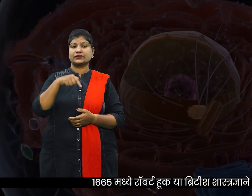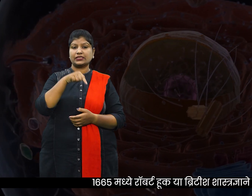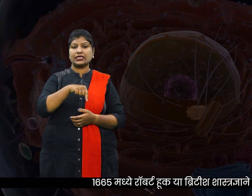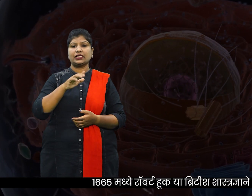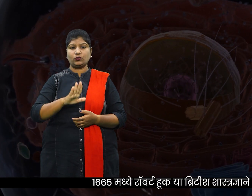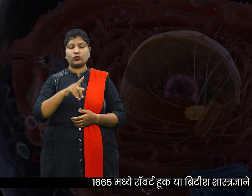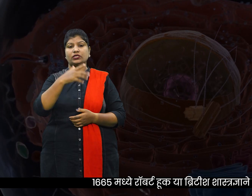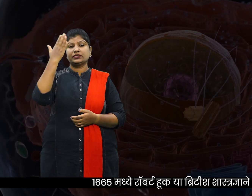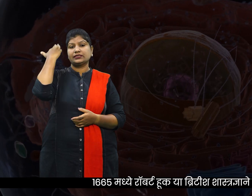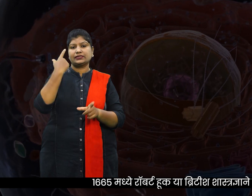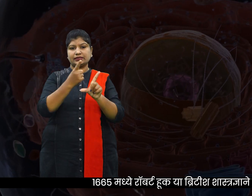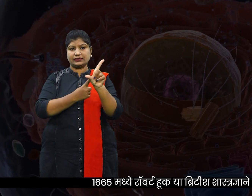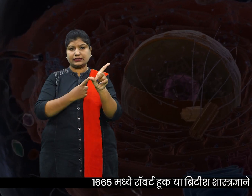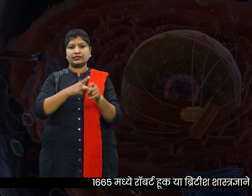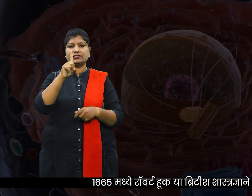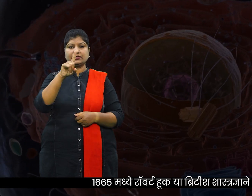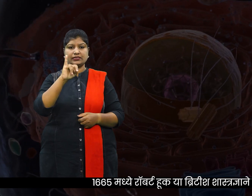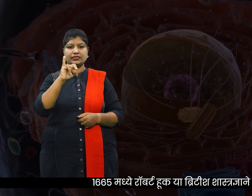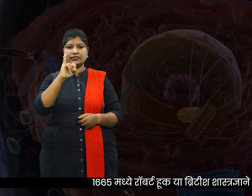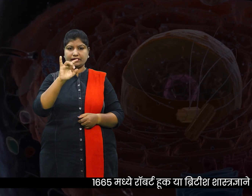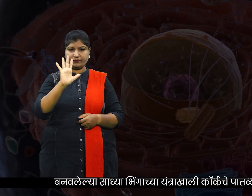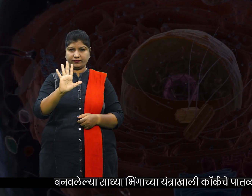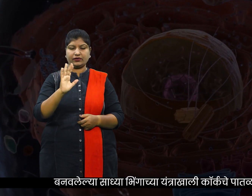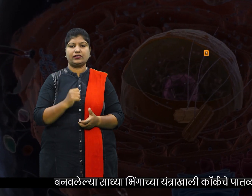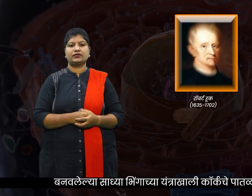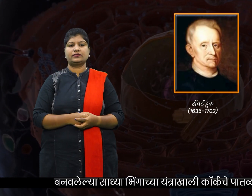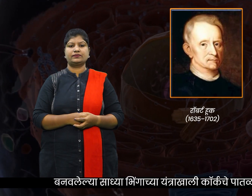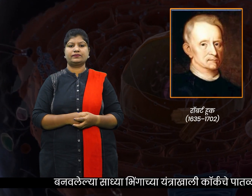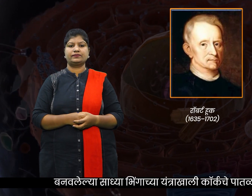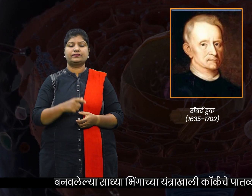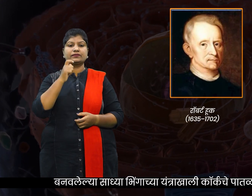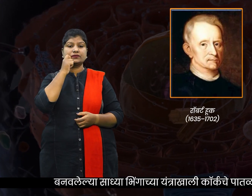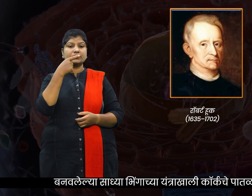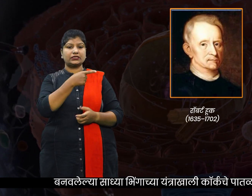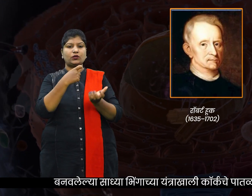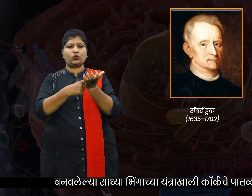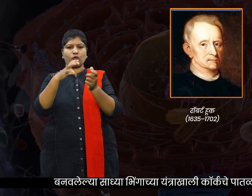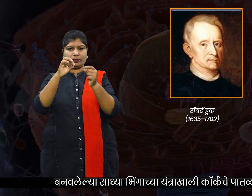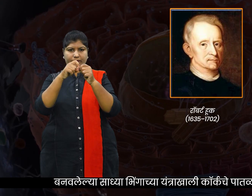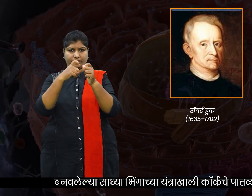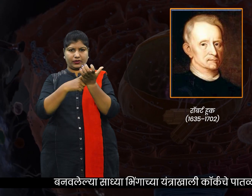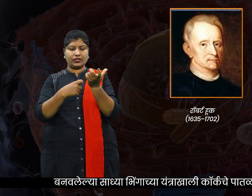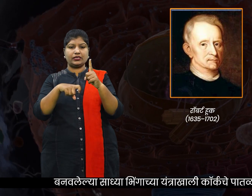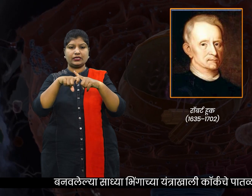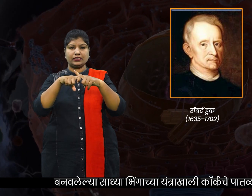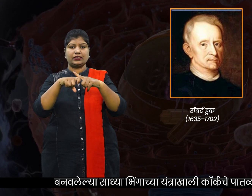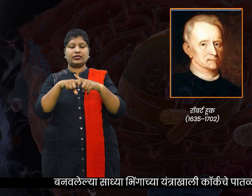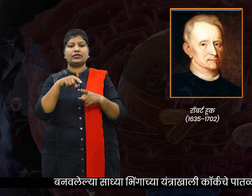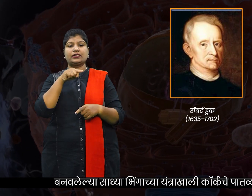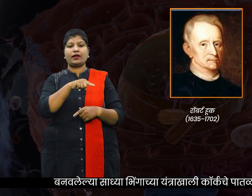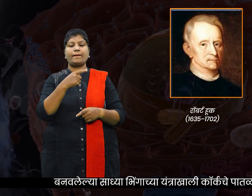सोळाशे 1665 मध्ये रॉबर्ट हुक या ब्रिटिश शास्त्रज्ञाने स्वतः बनवलेल्या साध्या भिंगाच्या यंत्राखाली कॉर्कचे पातळ